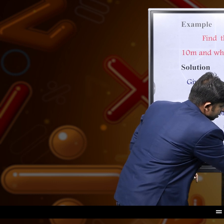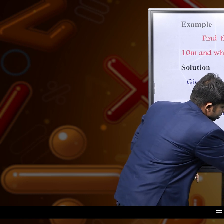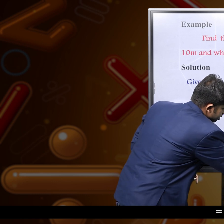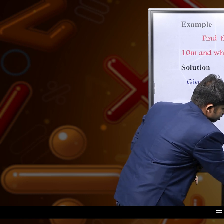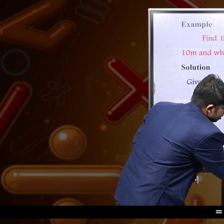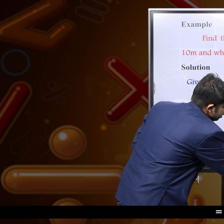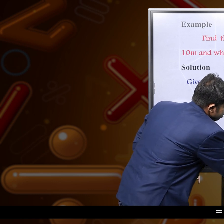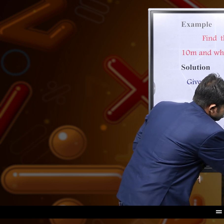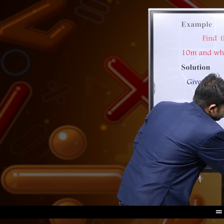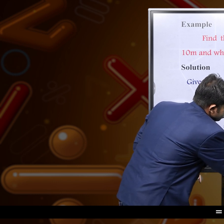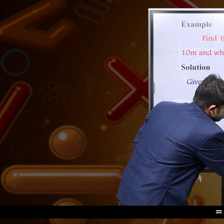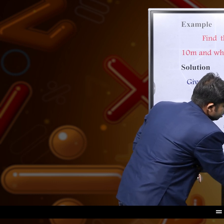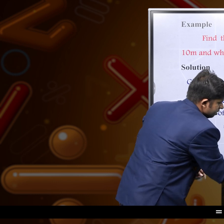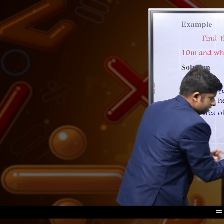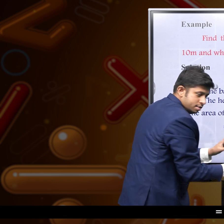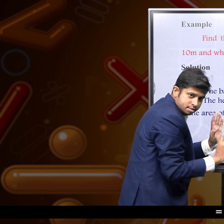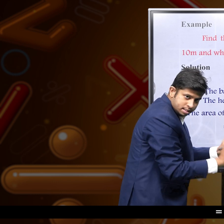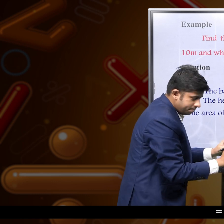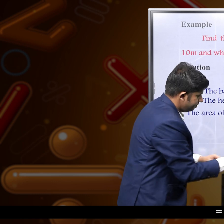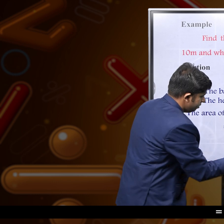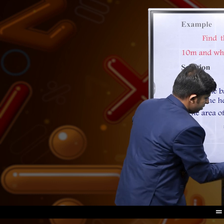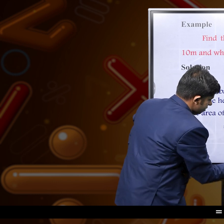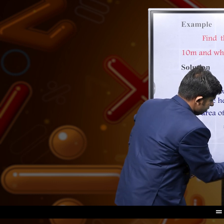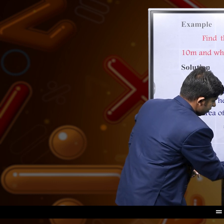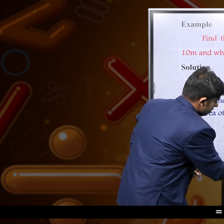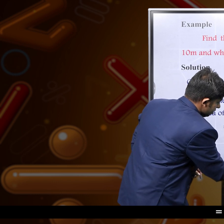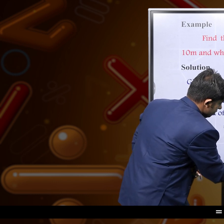म्हणजेच खालच्या लाईनमध्ये बरोबर 105 मीटर स्क्वेअर.